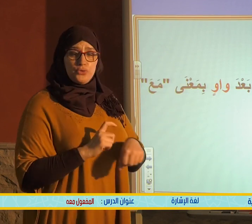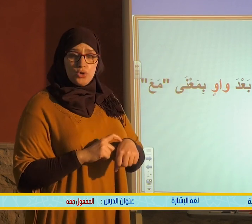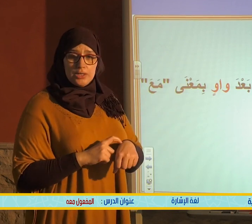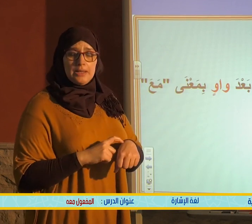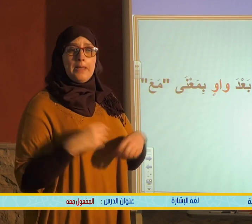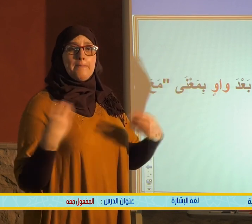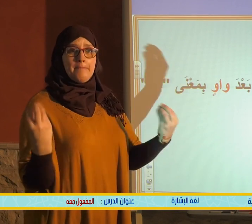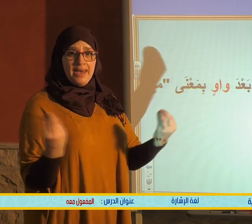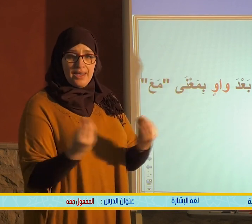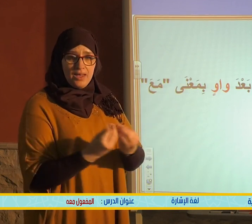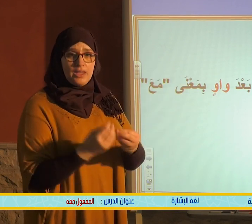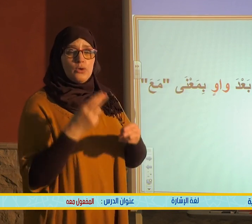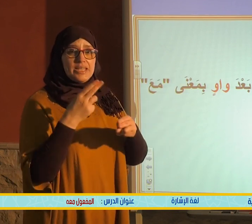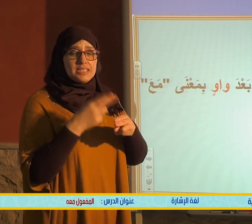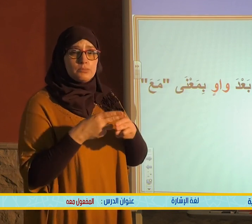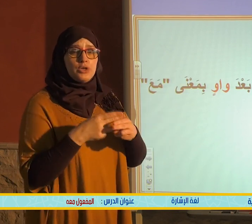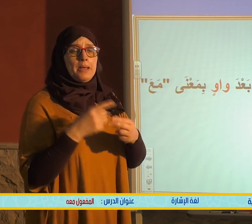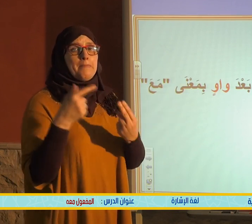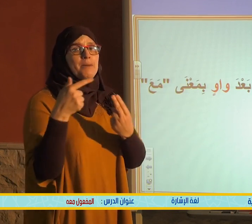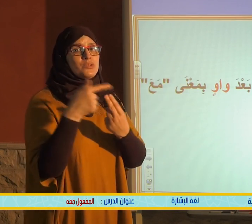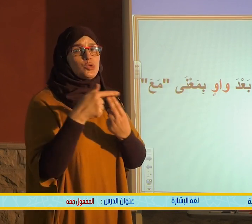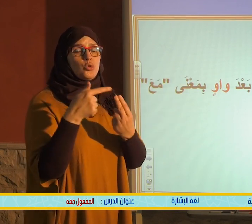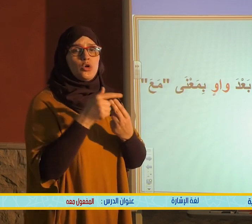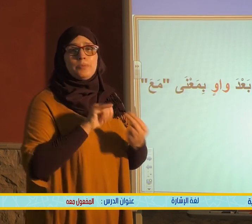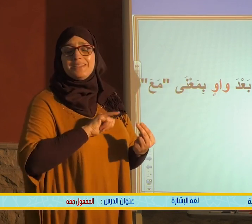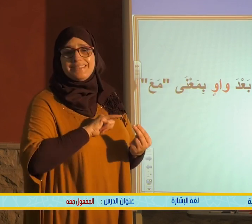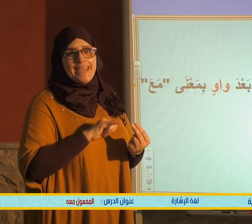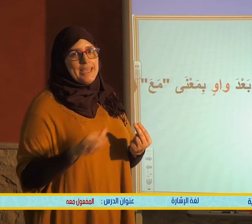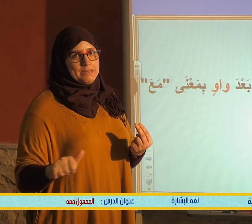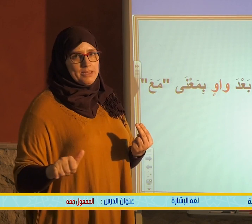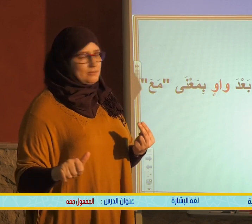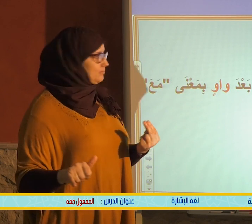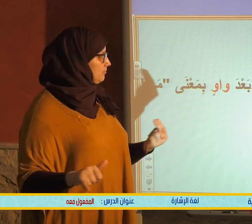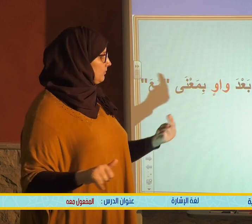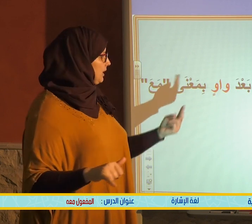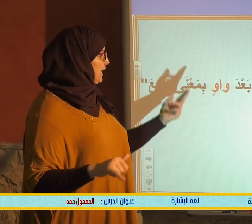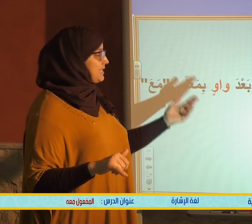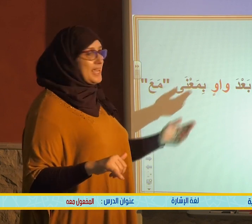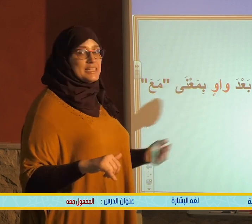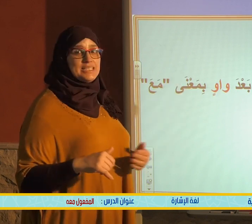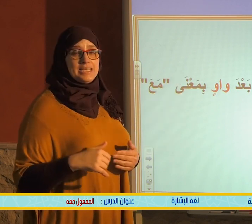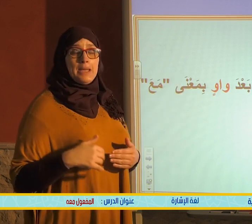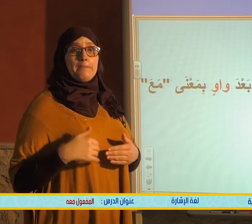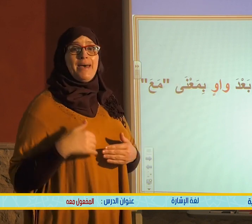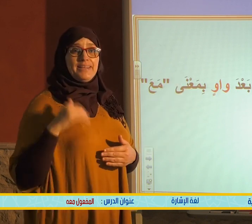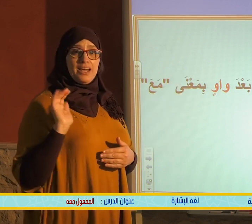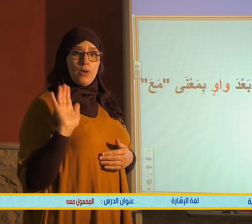المفعول معه اسم منصوب دائما يأتي بعد واو.